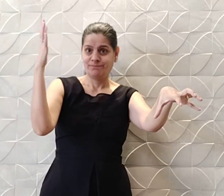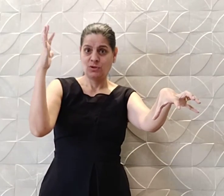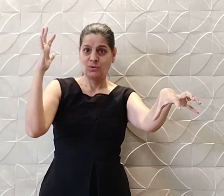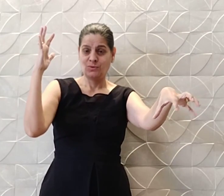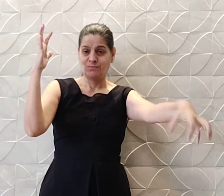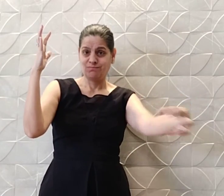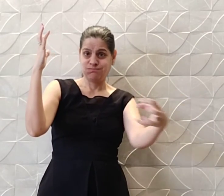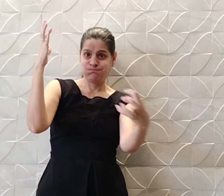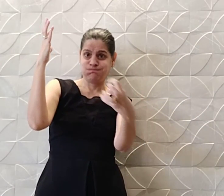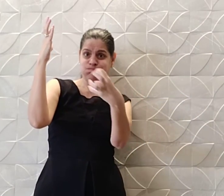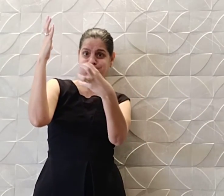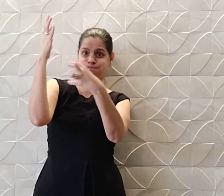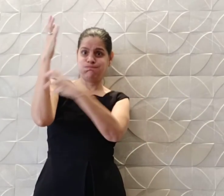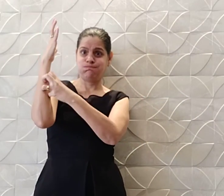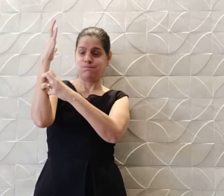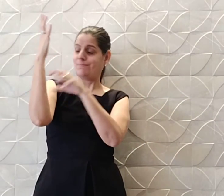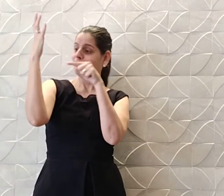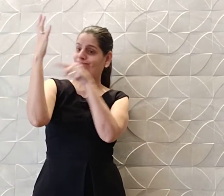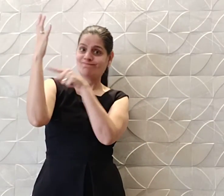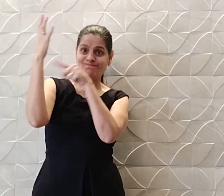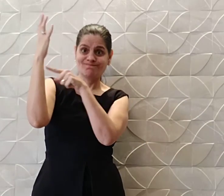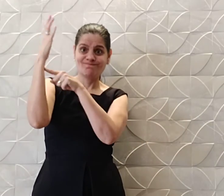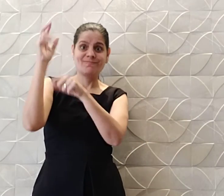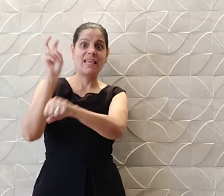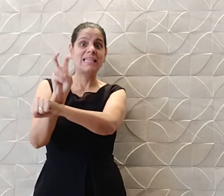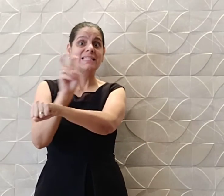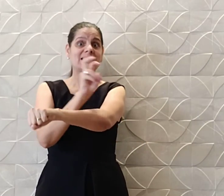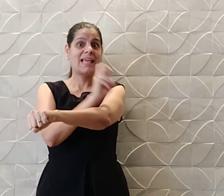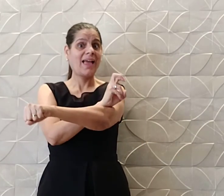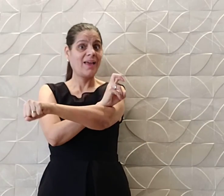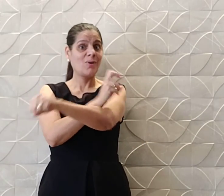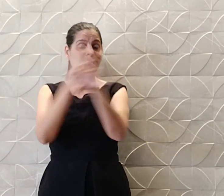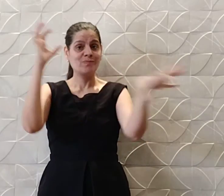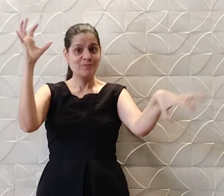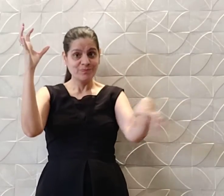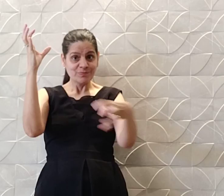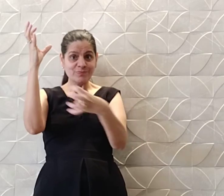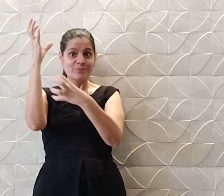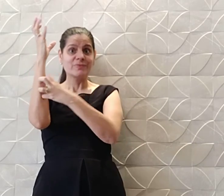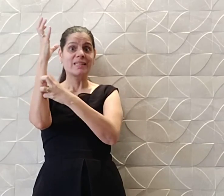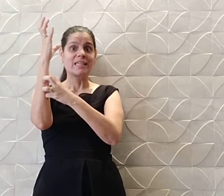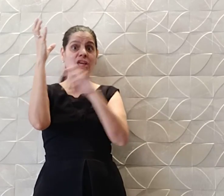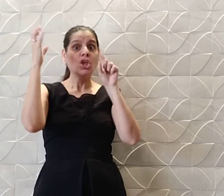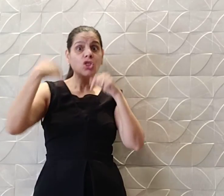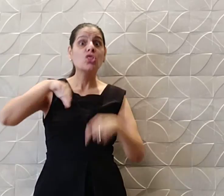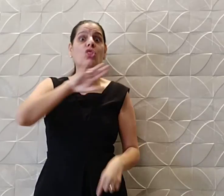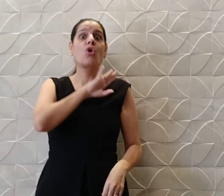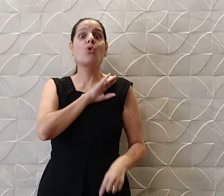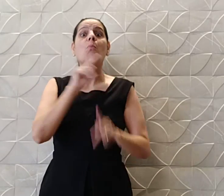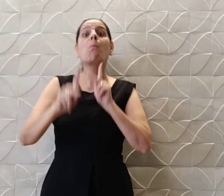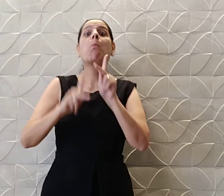ramos da oliveira da nação de Israel, e isto nos tornou o povo de Deus.